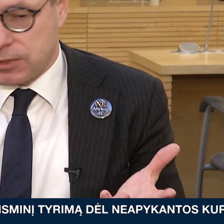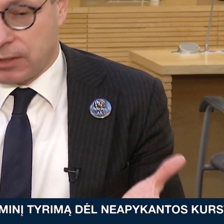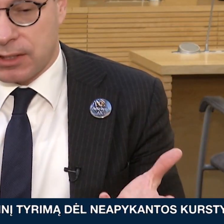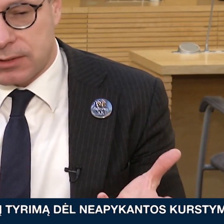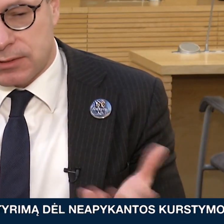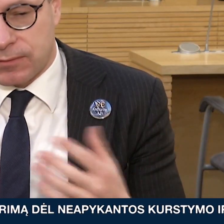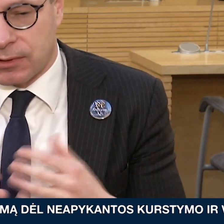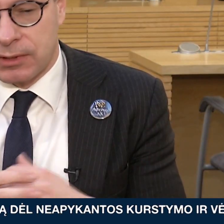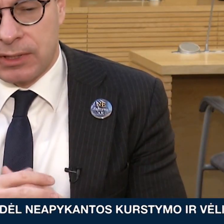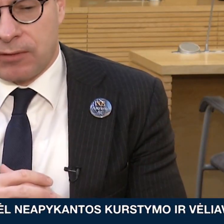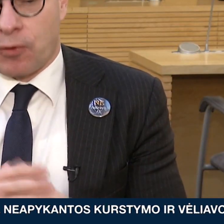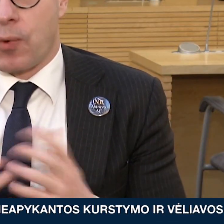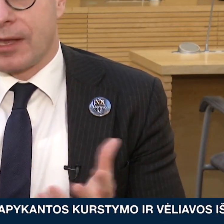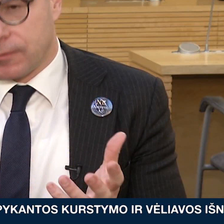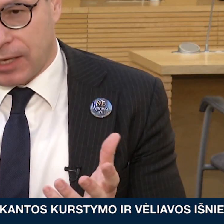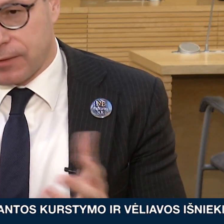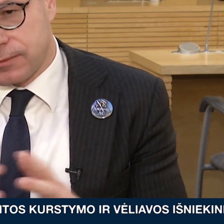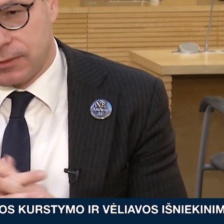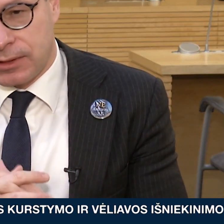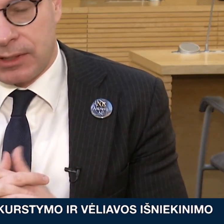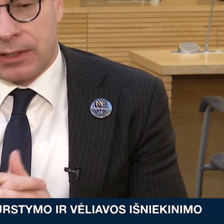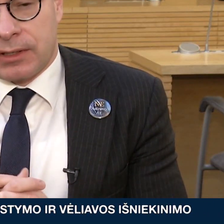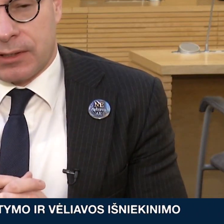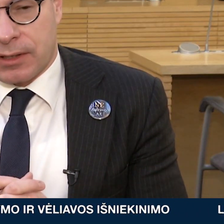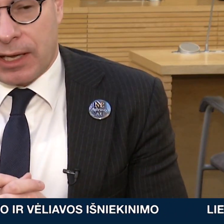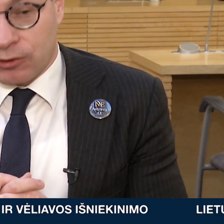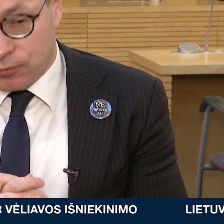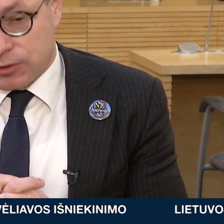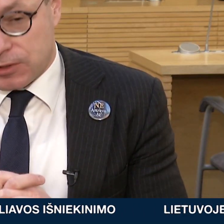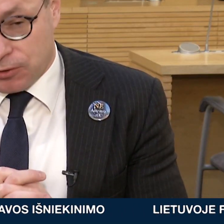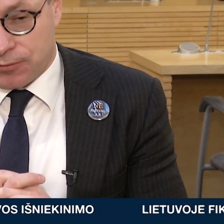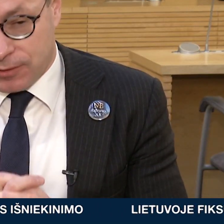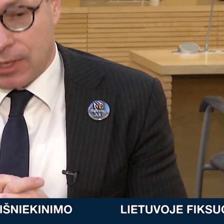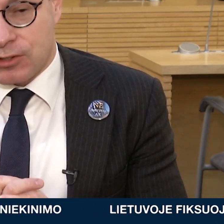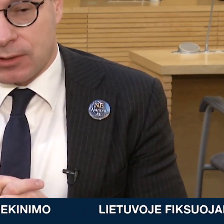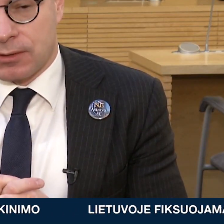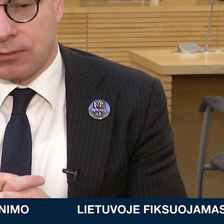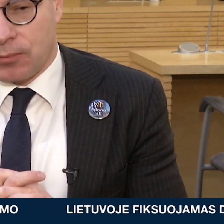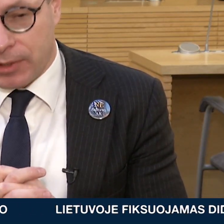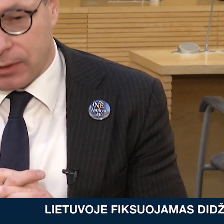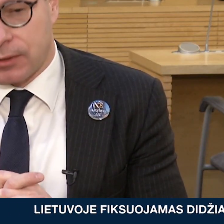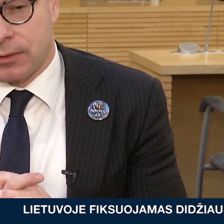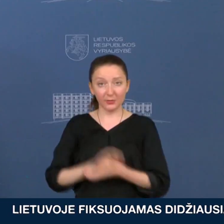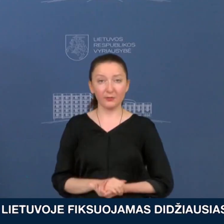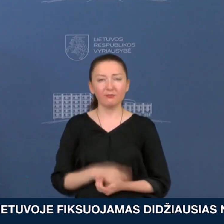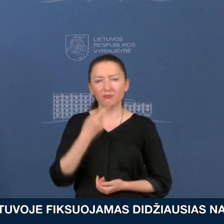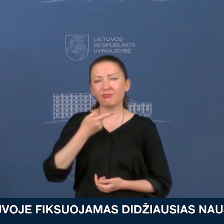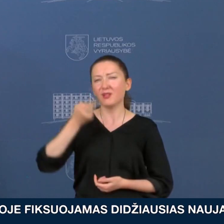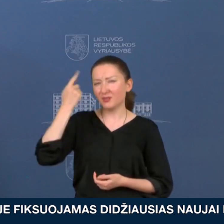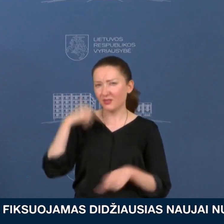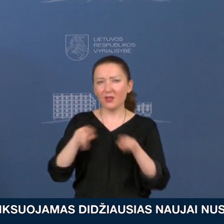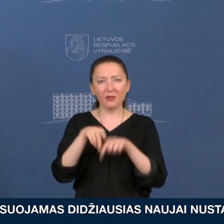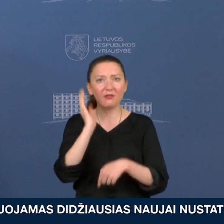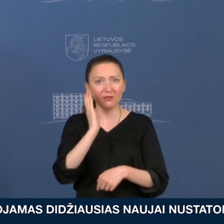Pavilionio kalbos premjerai atrodo priimtinos ir šiandien. Dėl nekorektiškų jo pasisakymų jį kaltina ne jį, o Kremlių. Manau,